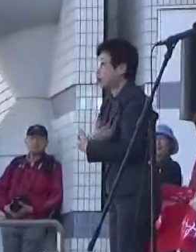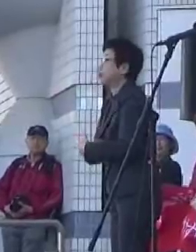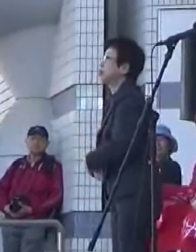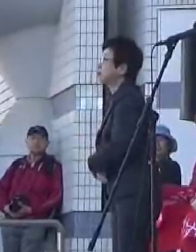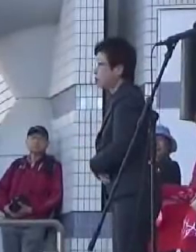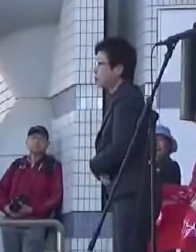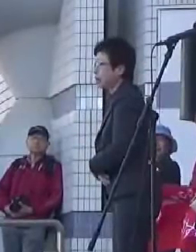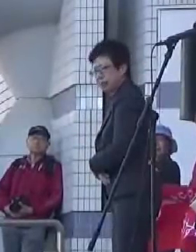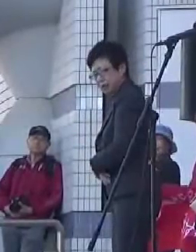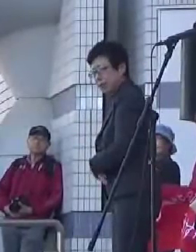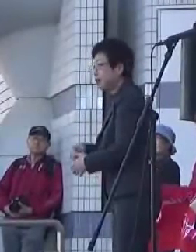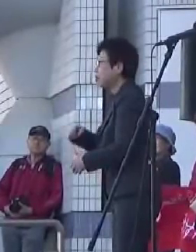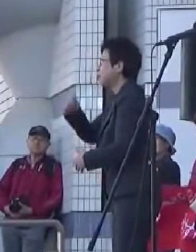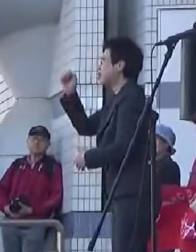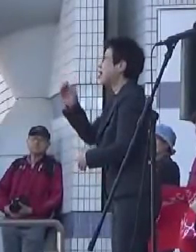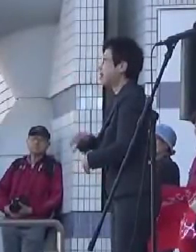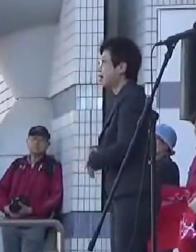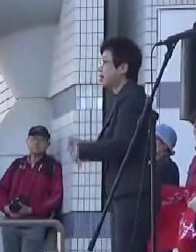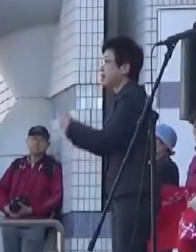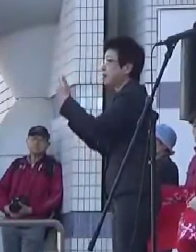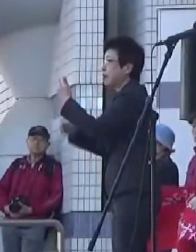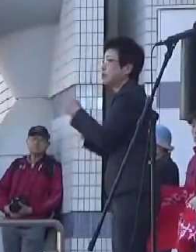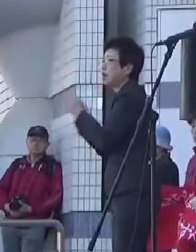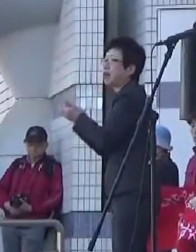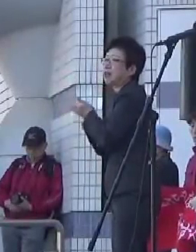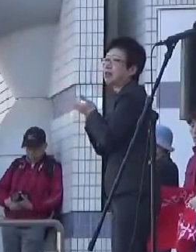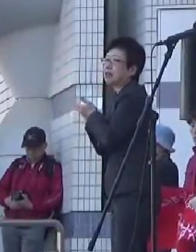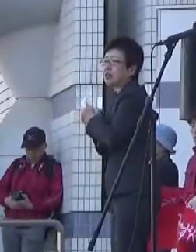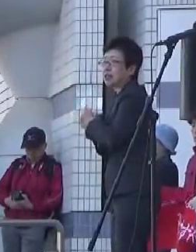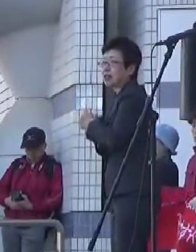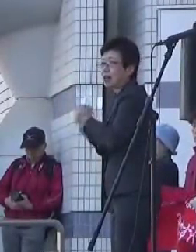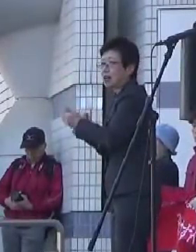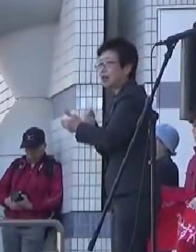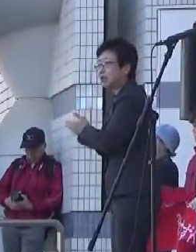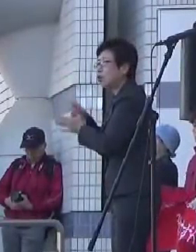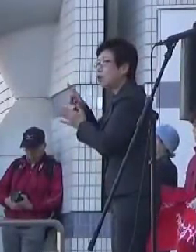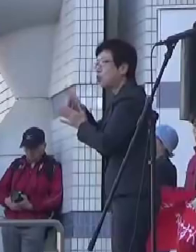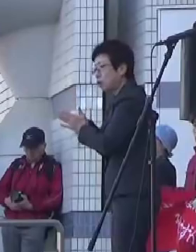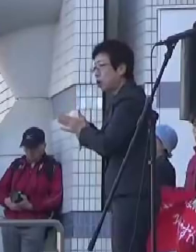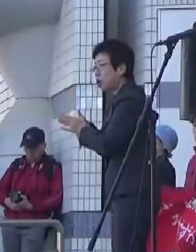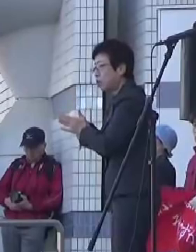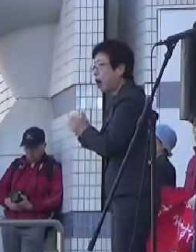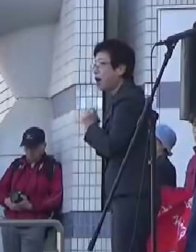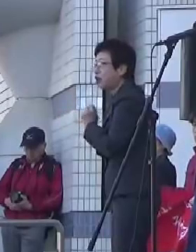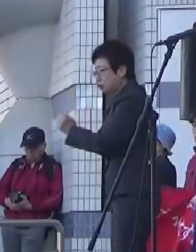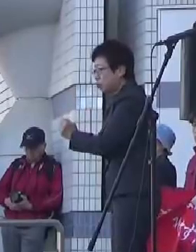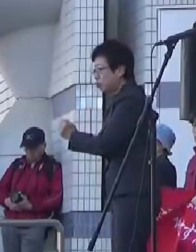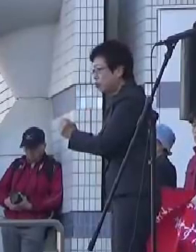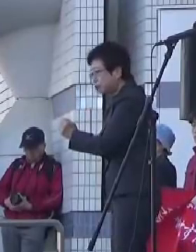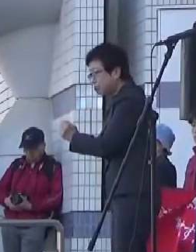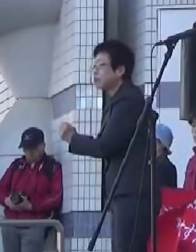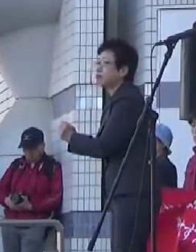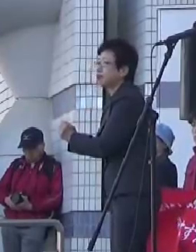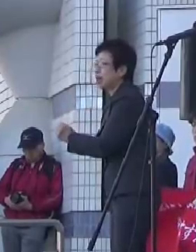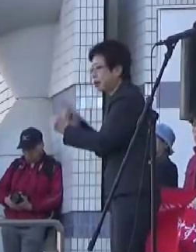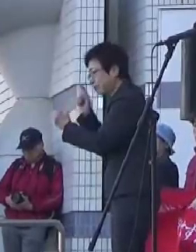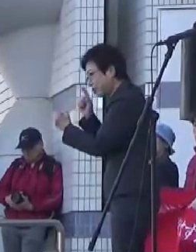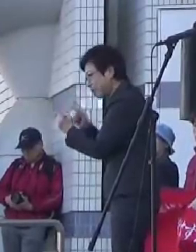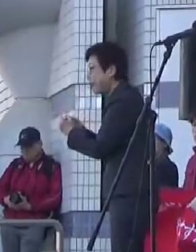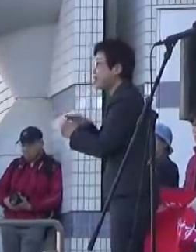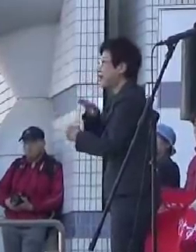ういったこと絶対に許さないように、9月に出る判決では必ず有罪を勝ち取れるように、ぜひ